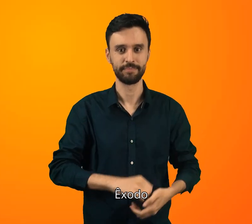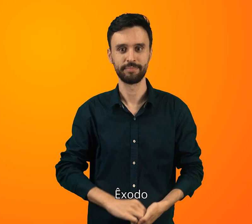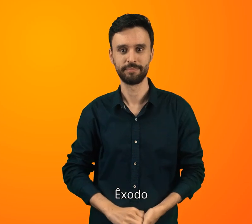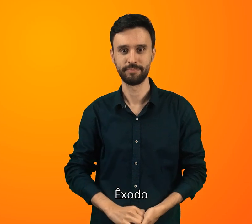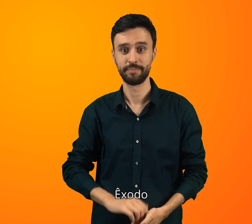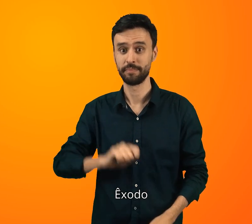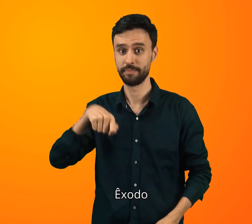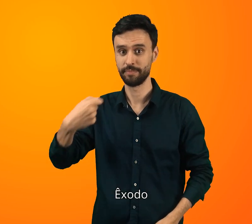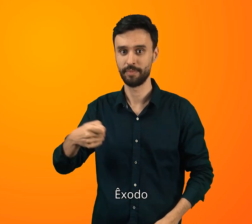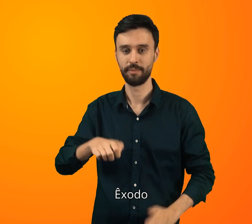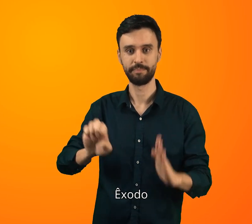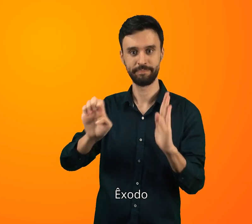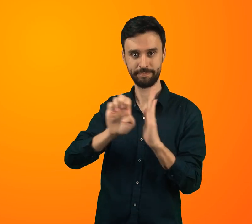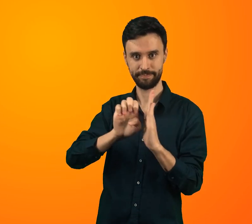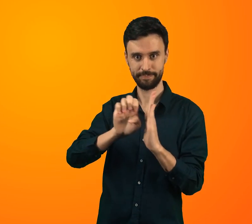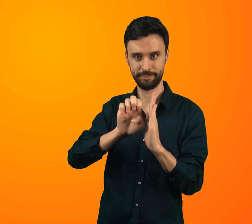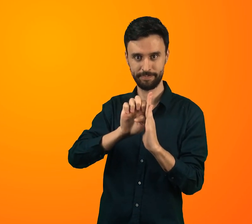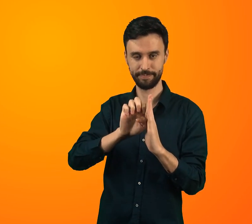Êxodo.